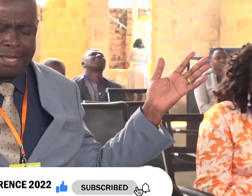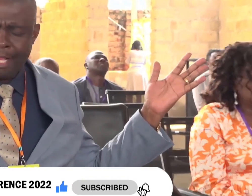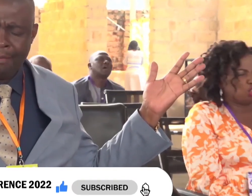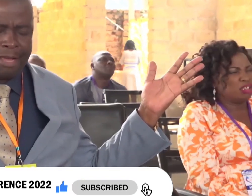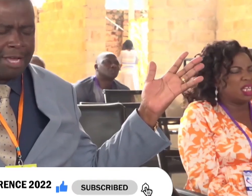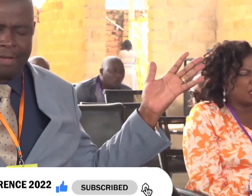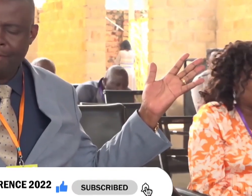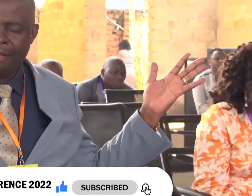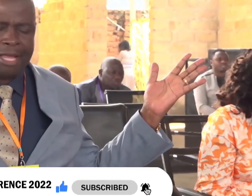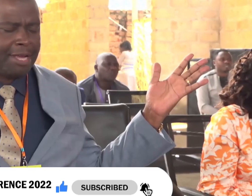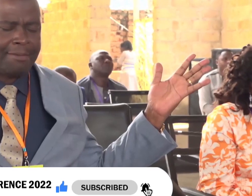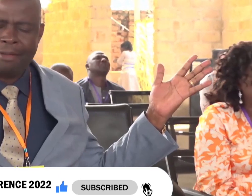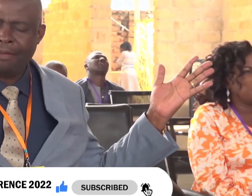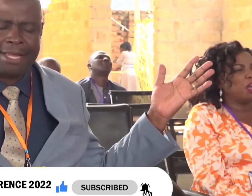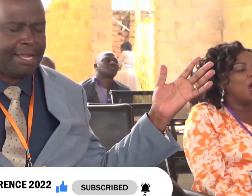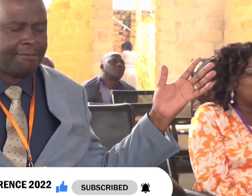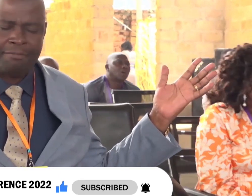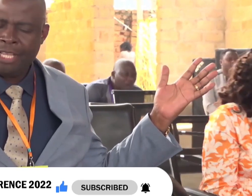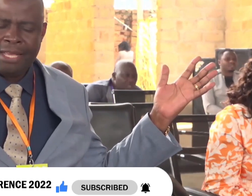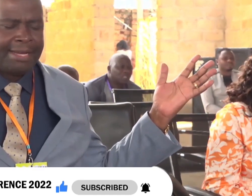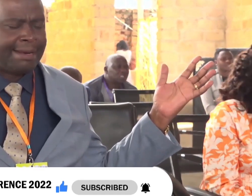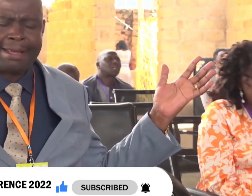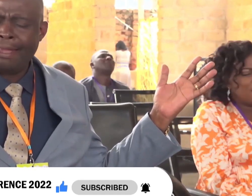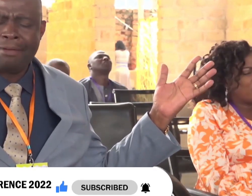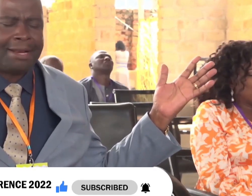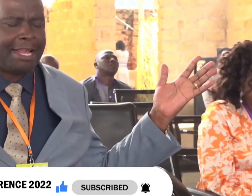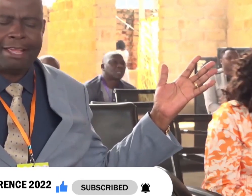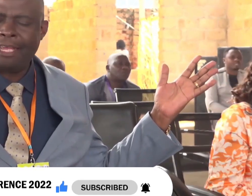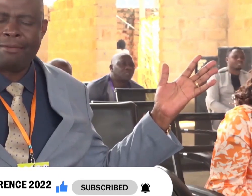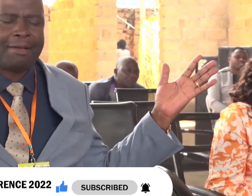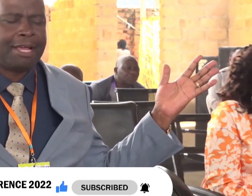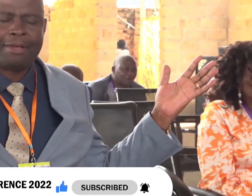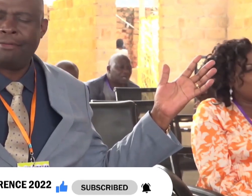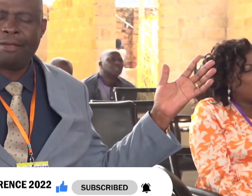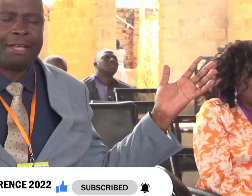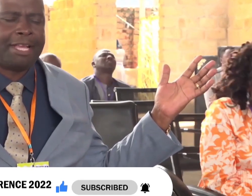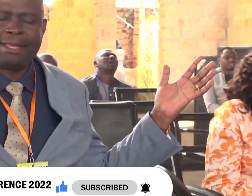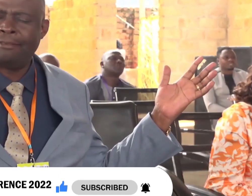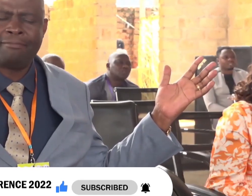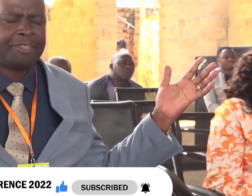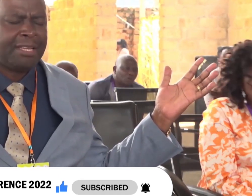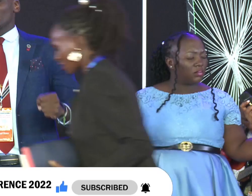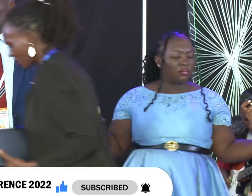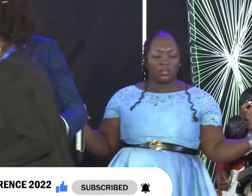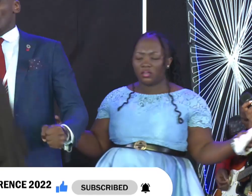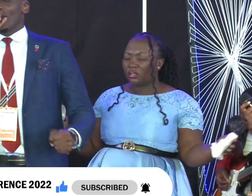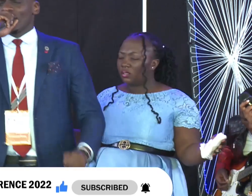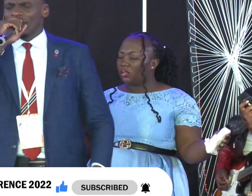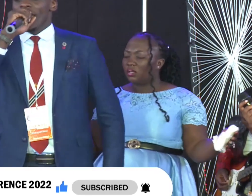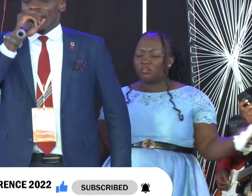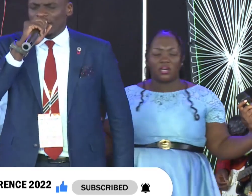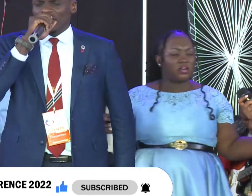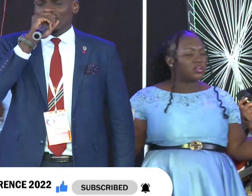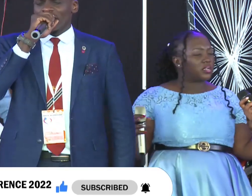ez'okusoma ekigambo kyo nyambakawo yesu nyambakawo kitange nyambakawo katonda